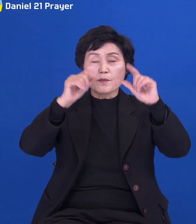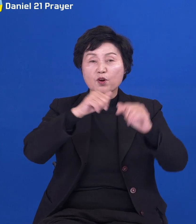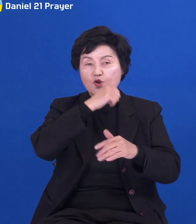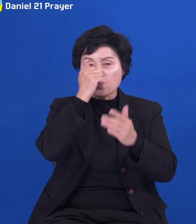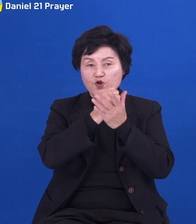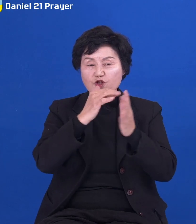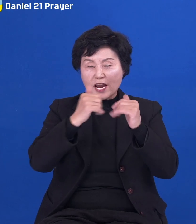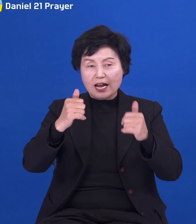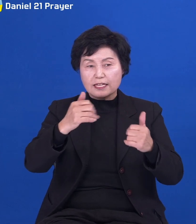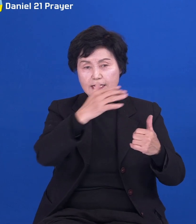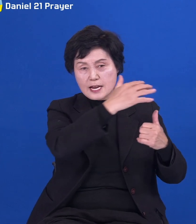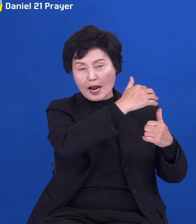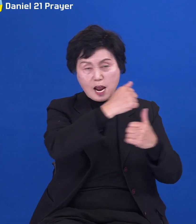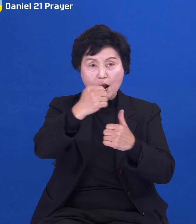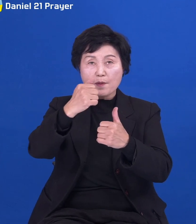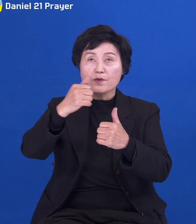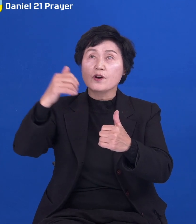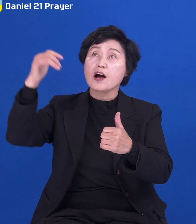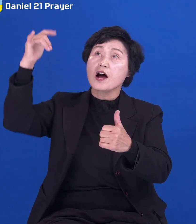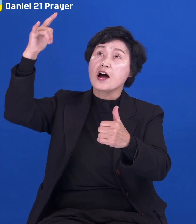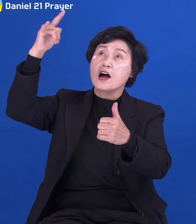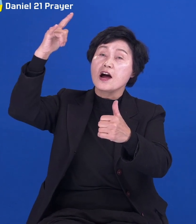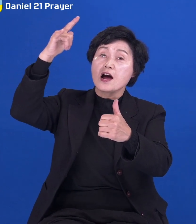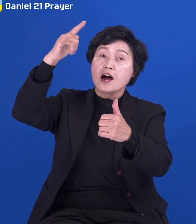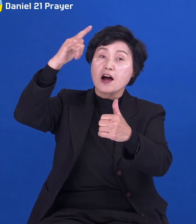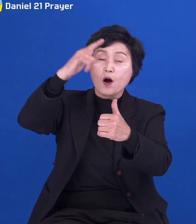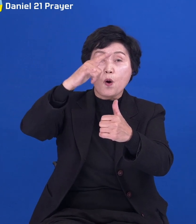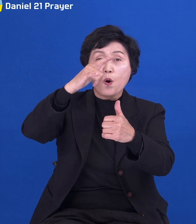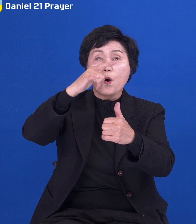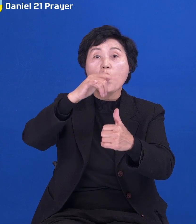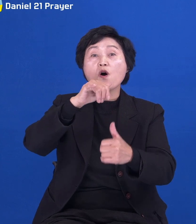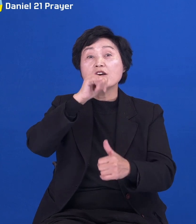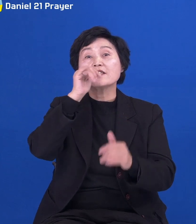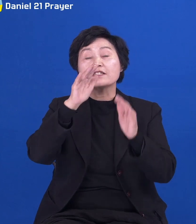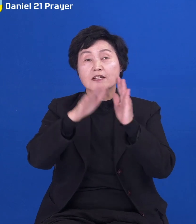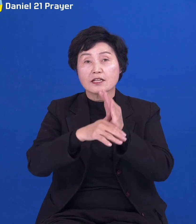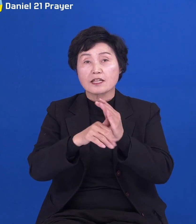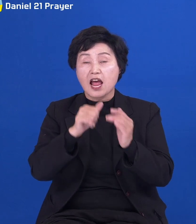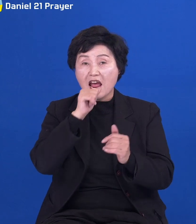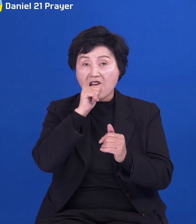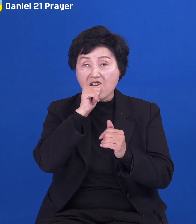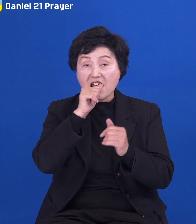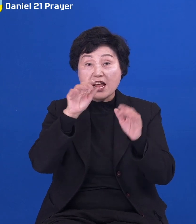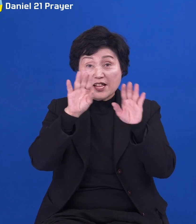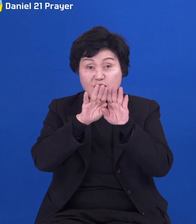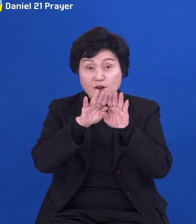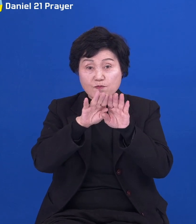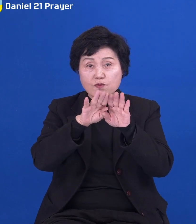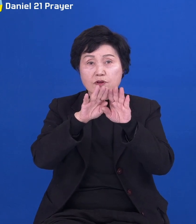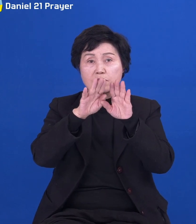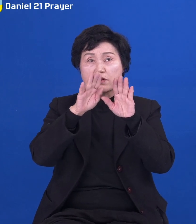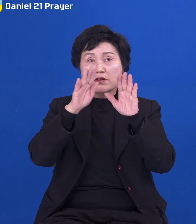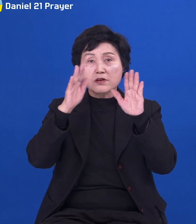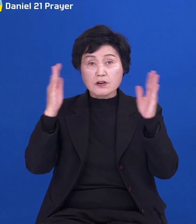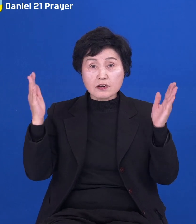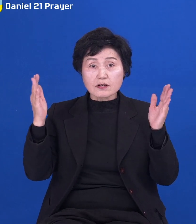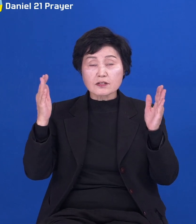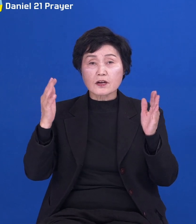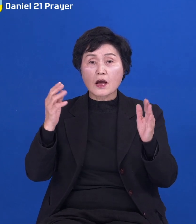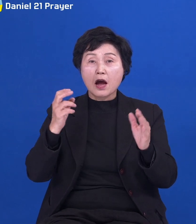이제 이틀이 지나서 일광욕을 하는데 철문이 확 열리더라고요. 그러더니 이제 평남 20이라고 쓴 집 부차가 하나